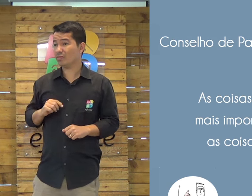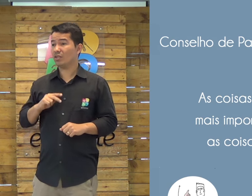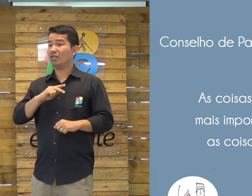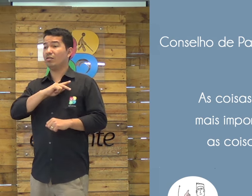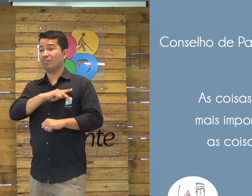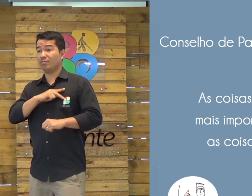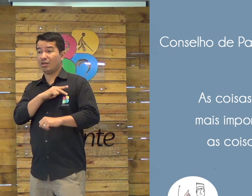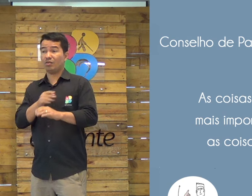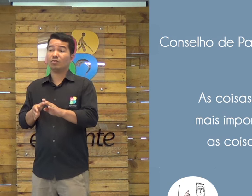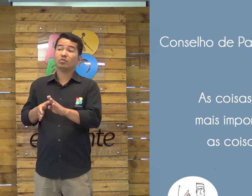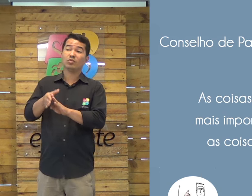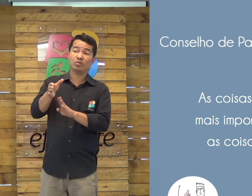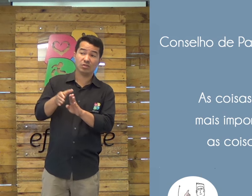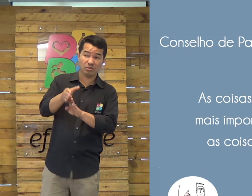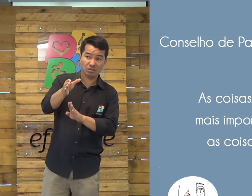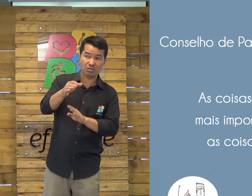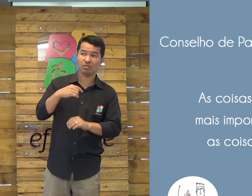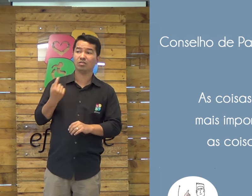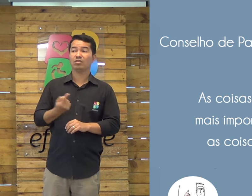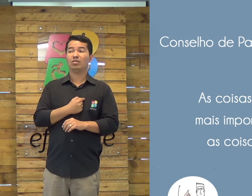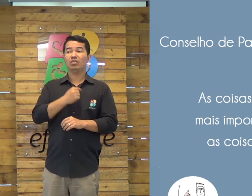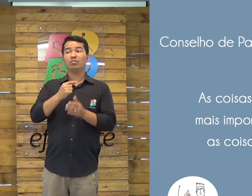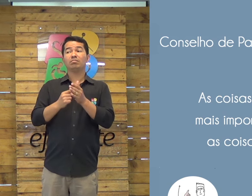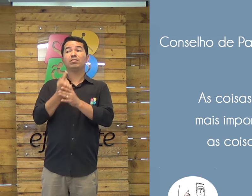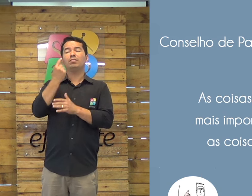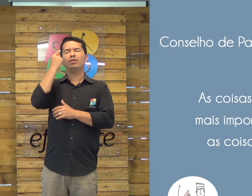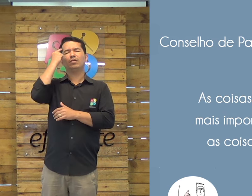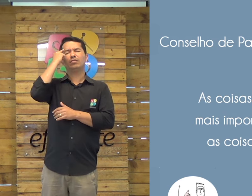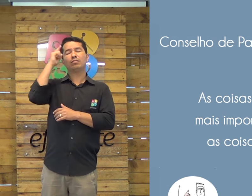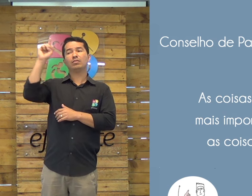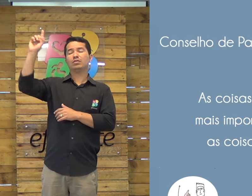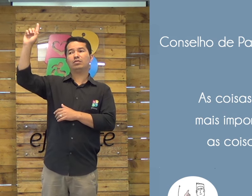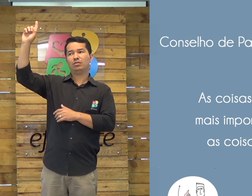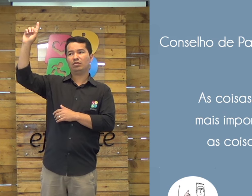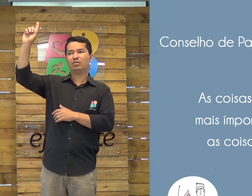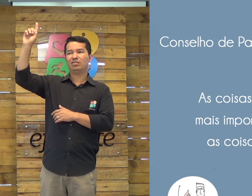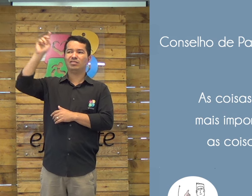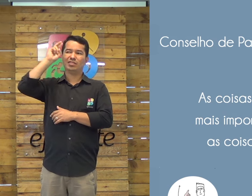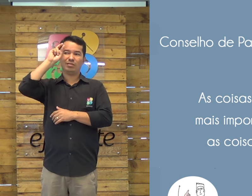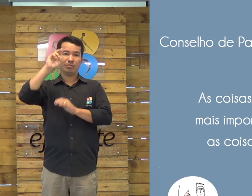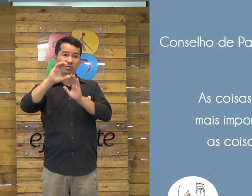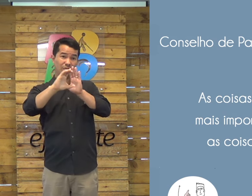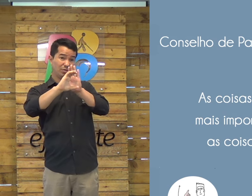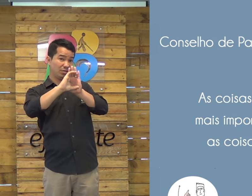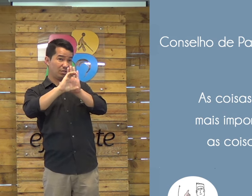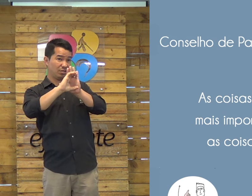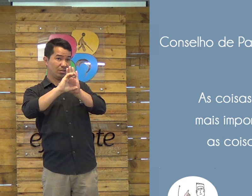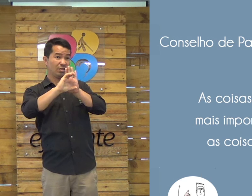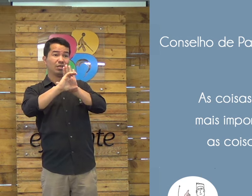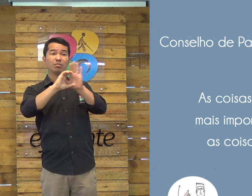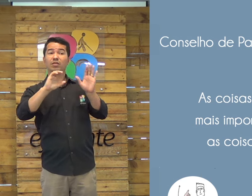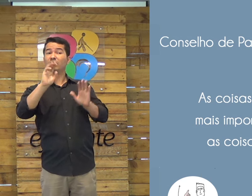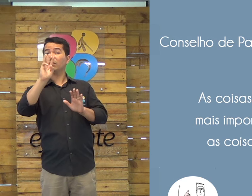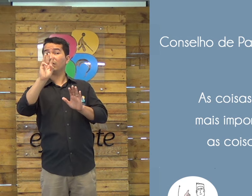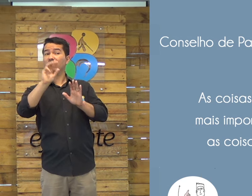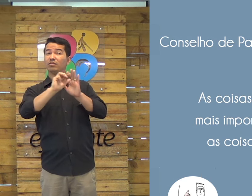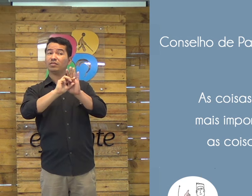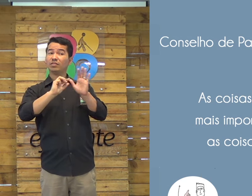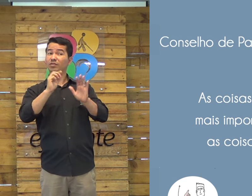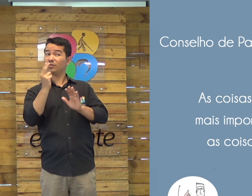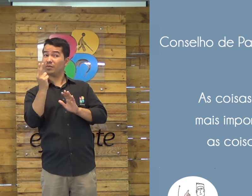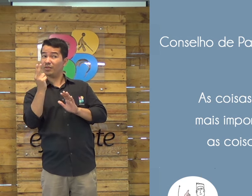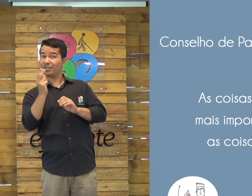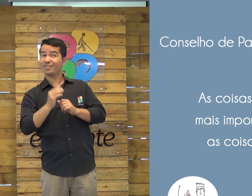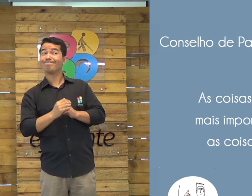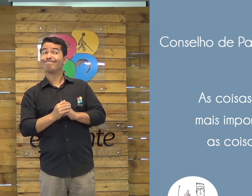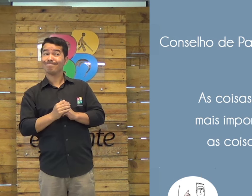perigoso. Toma cuidado. O conselho de Paulo é esse. Nós pensemos primeiro em Deus. Pense em Colossenses,